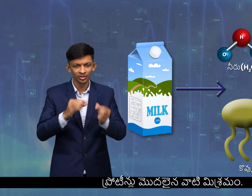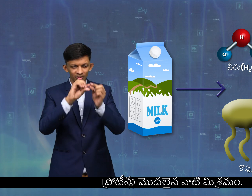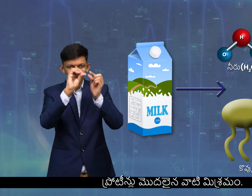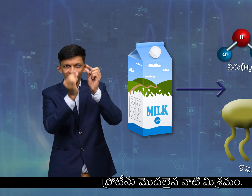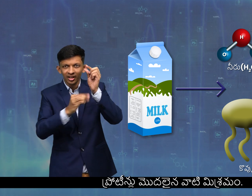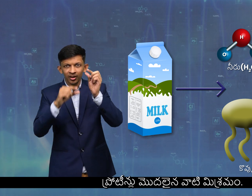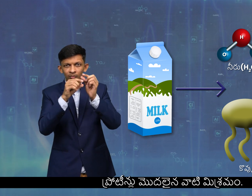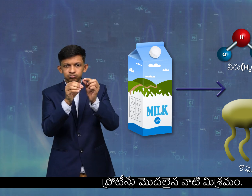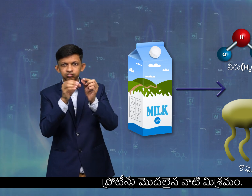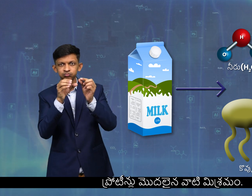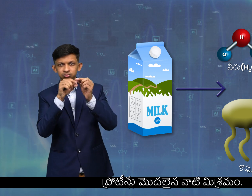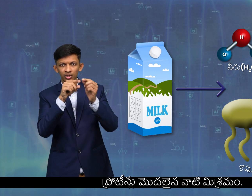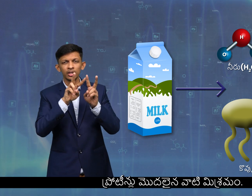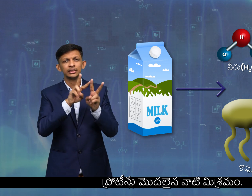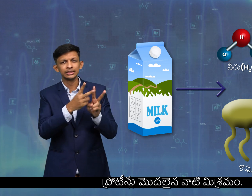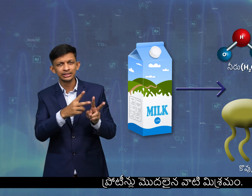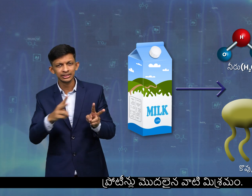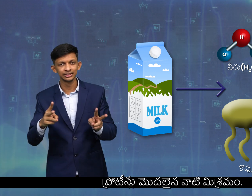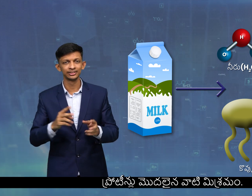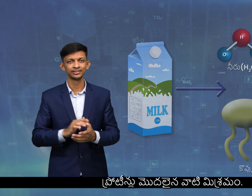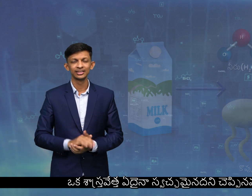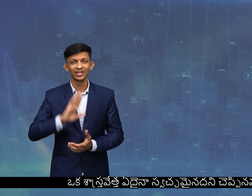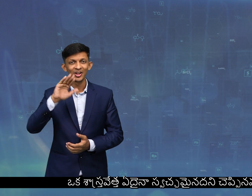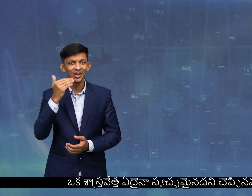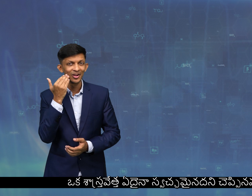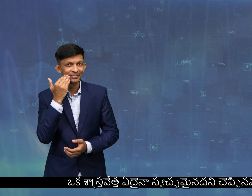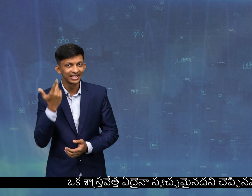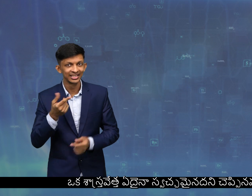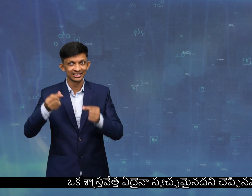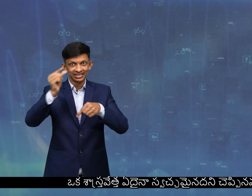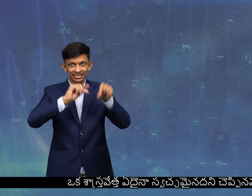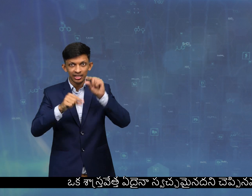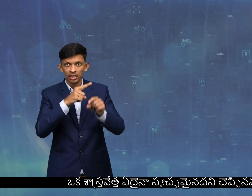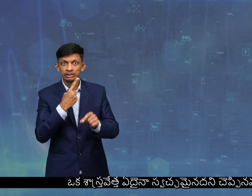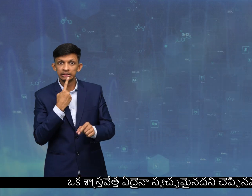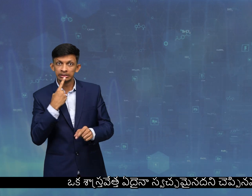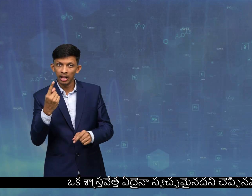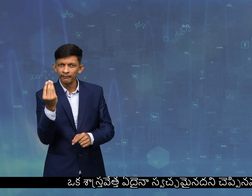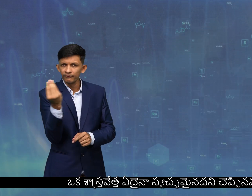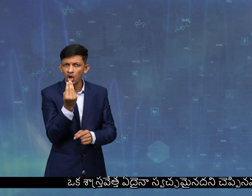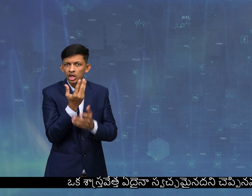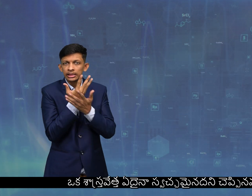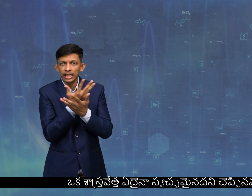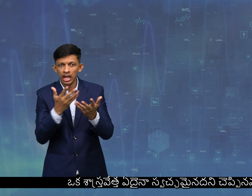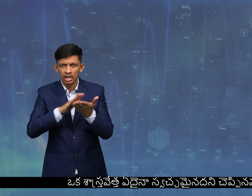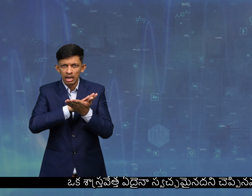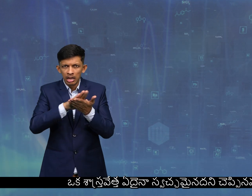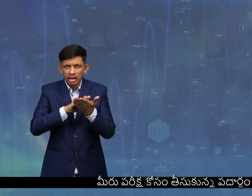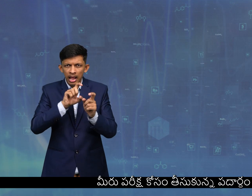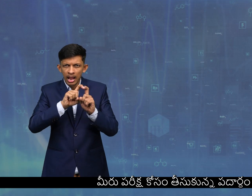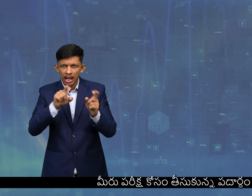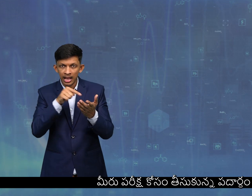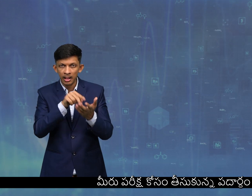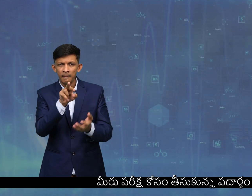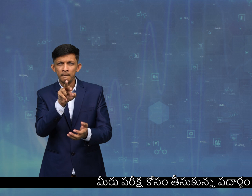ప్రోటీన్లు మొదలైన వాటి మిశ్రమం. ఒక శాస్త్రవేత్త ఏదైనా స్వచ్ఛమైనదని చెప్పినప్పుడు